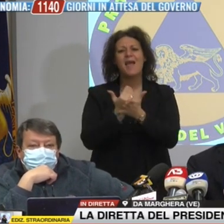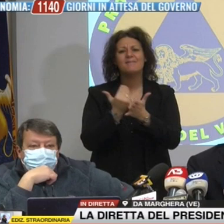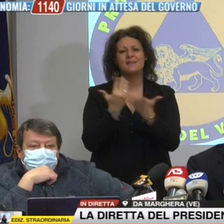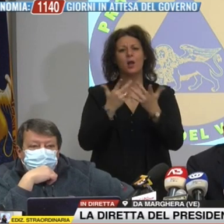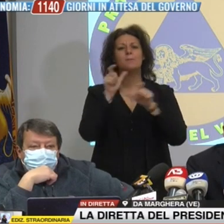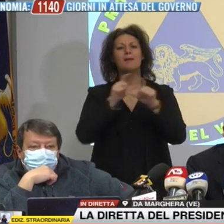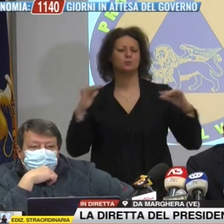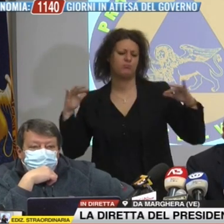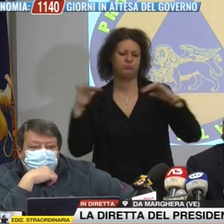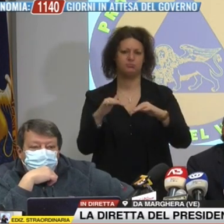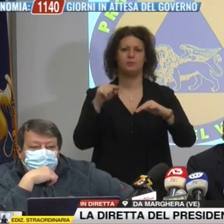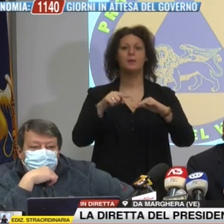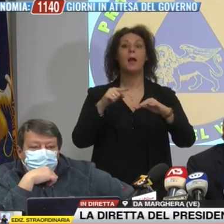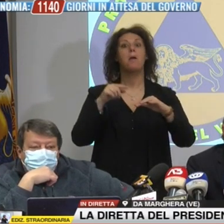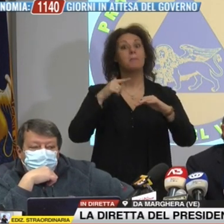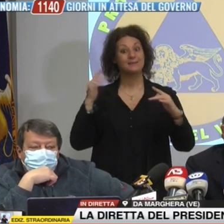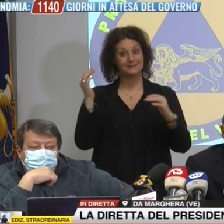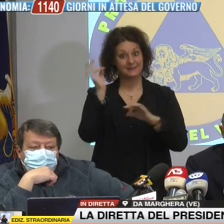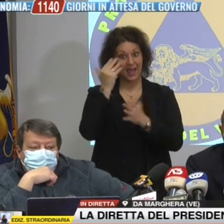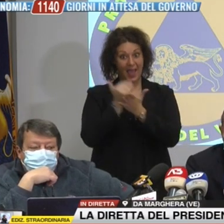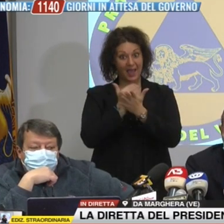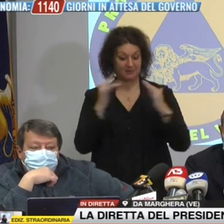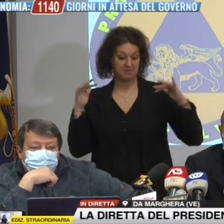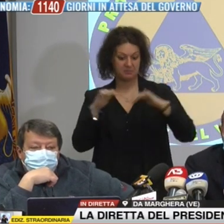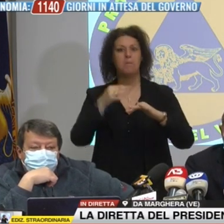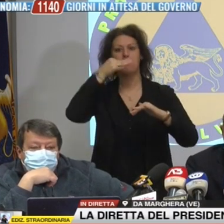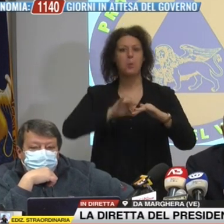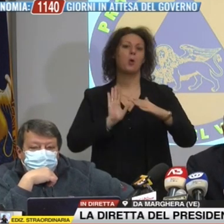fuori velocemente. Altrimenti